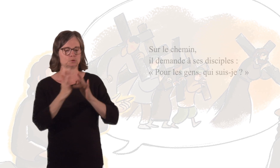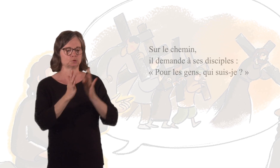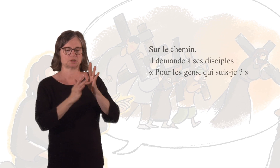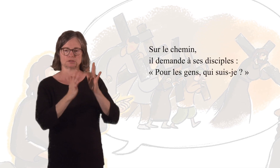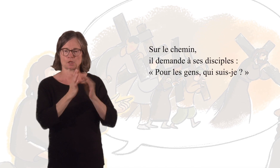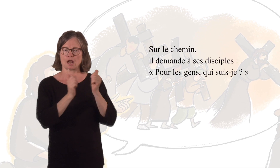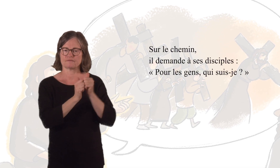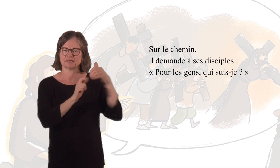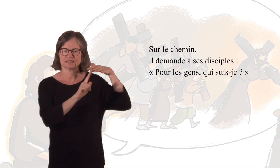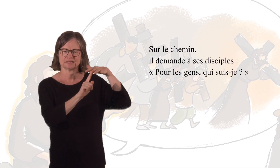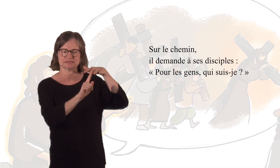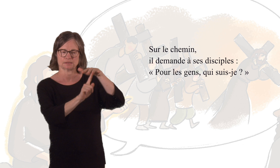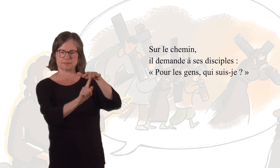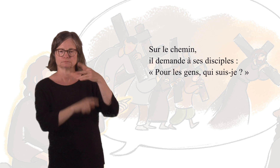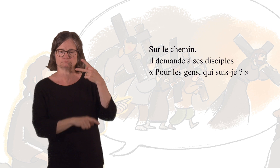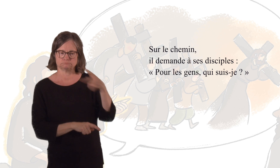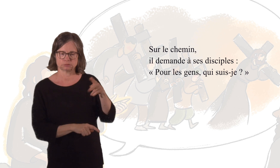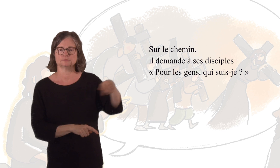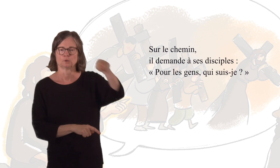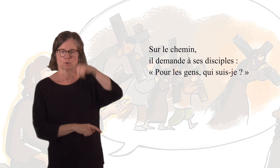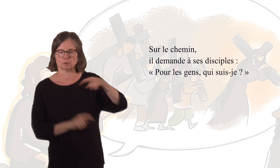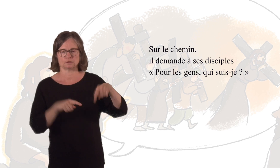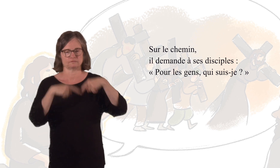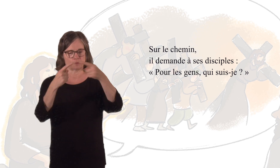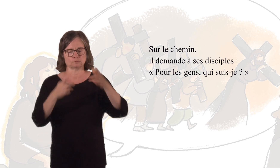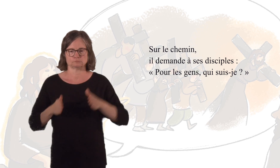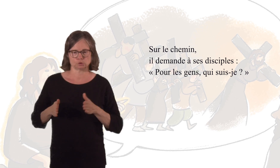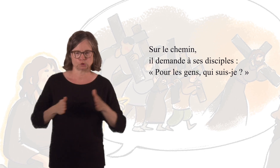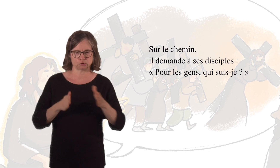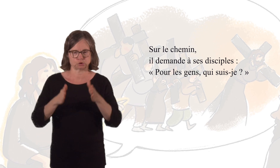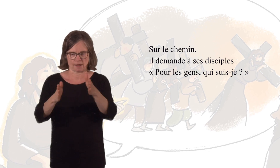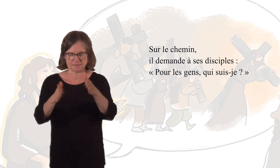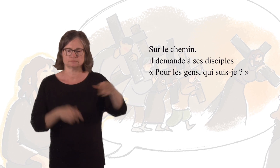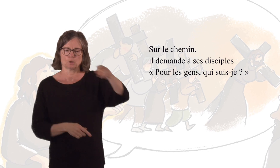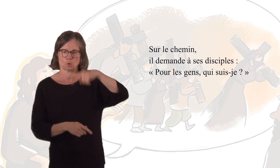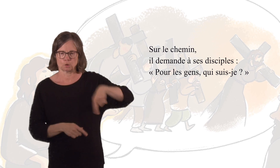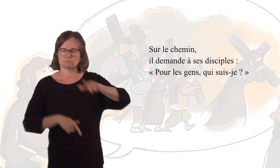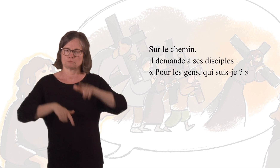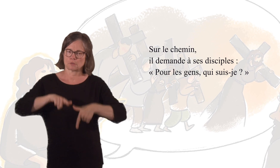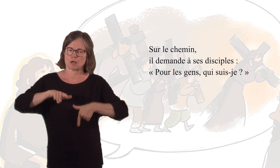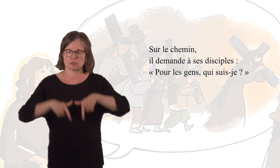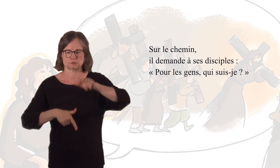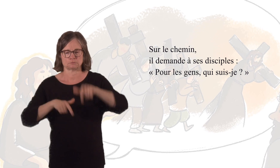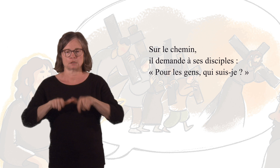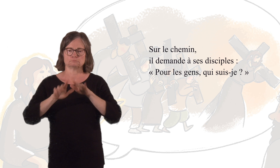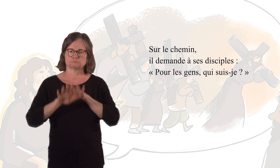Sur le chemin, il demande à ses disciples : « Pour les gens, qui suis-je ? »